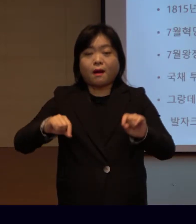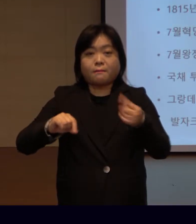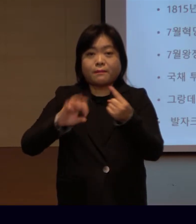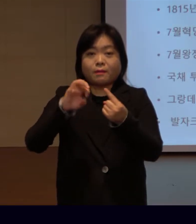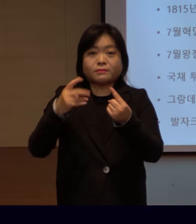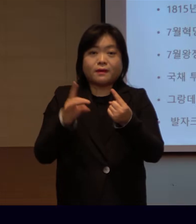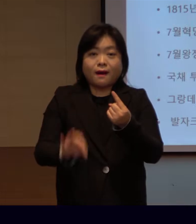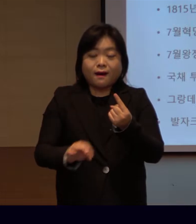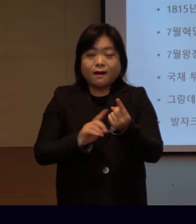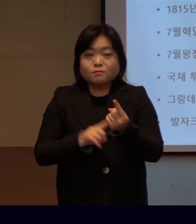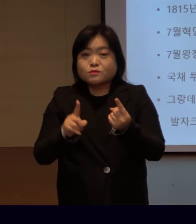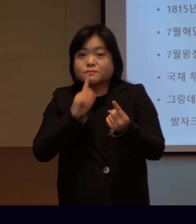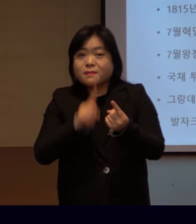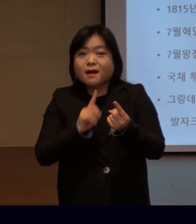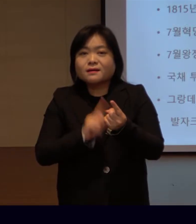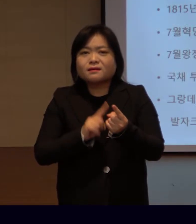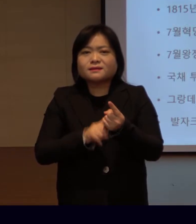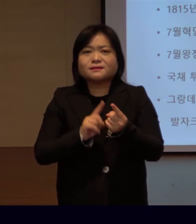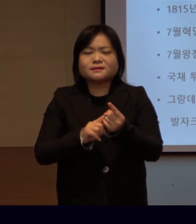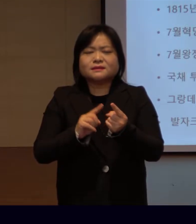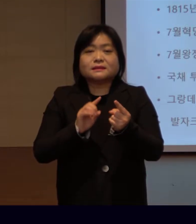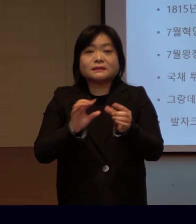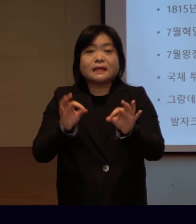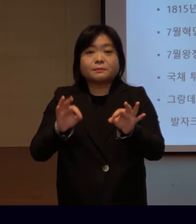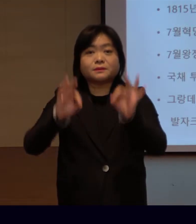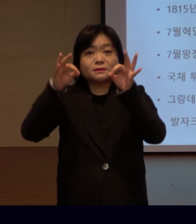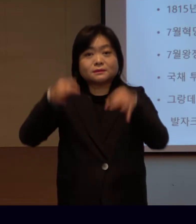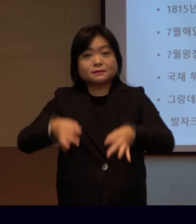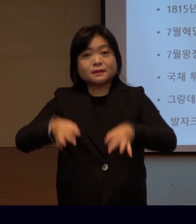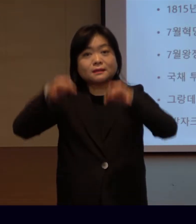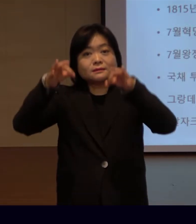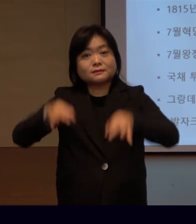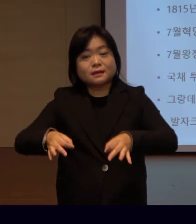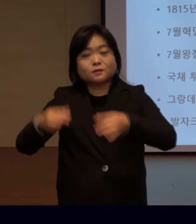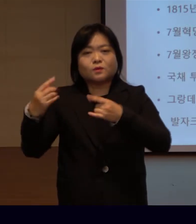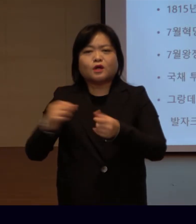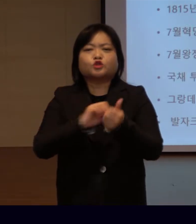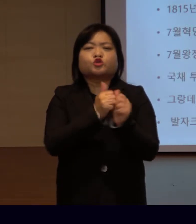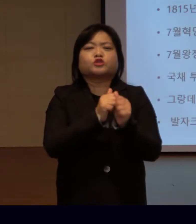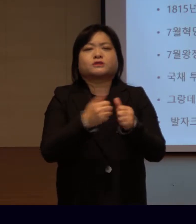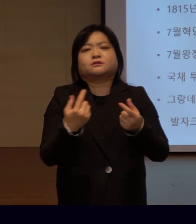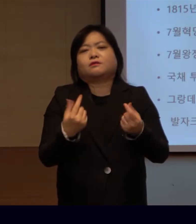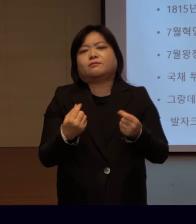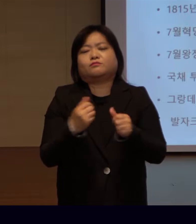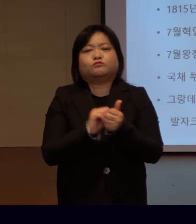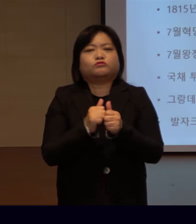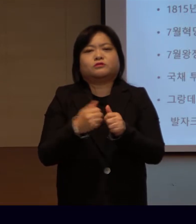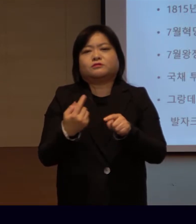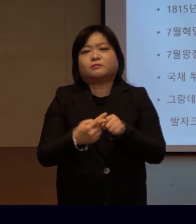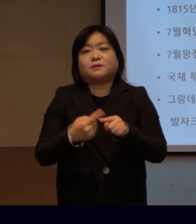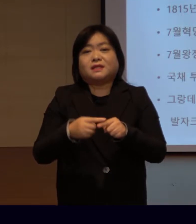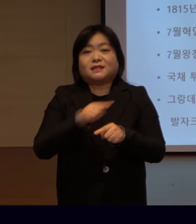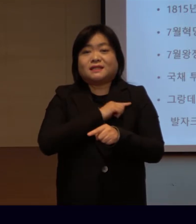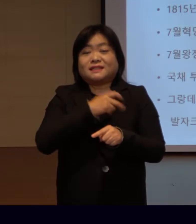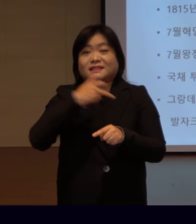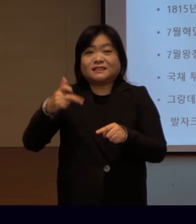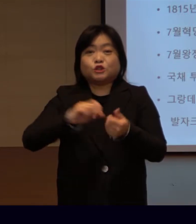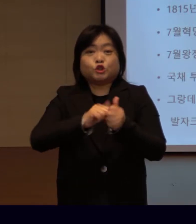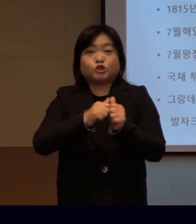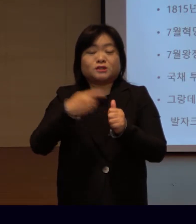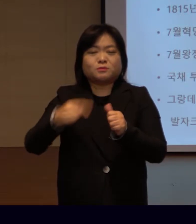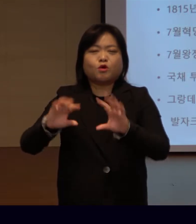그 값이 등락을 거듭하는 겁니다. 주식 시장에서 거래가 됐어요. 그 당시에 가장 큰 주식이 이